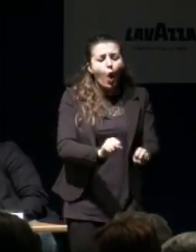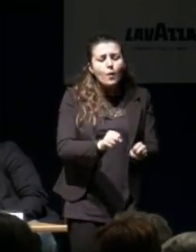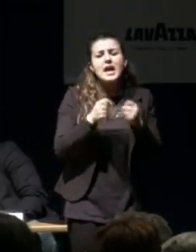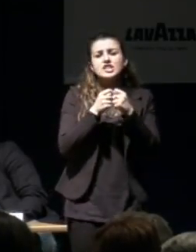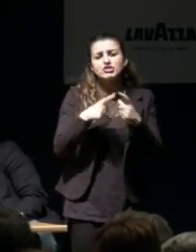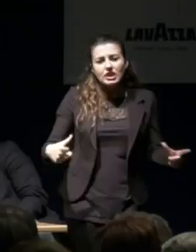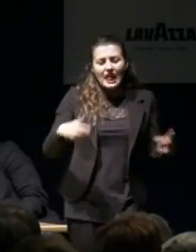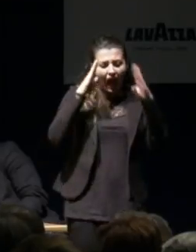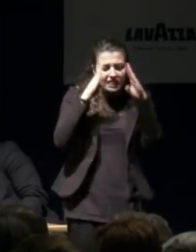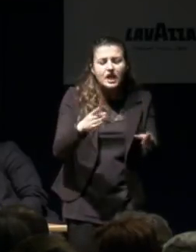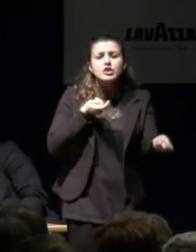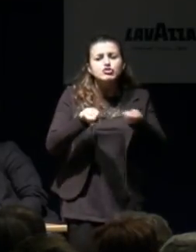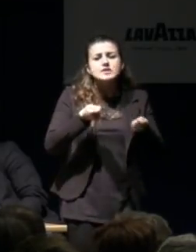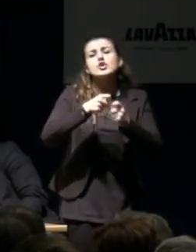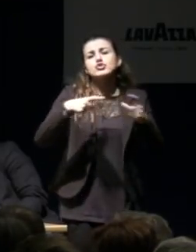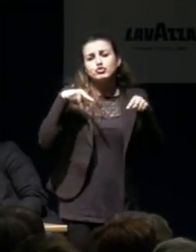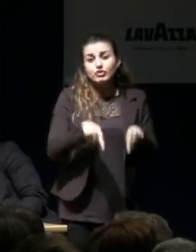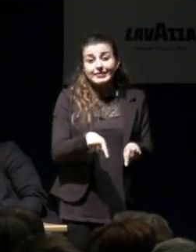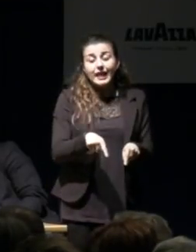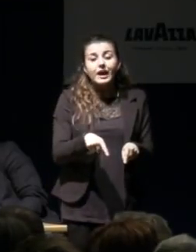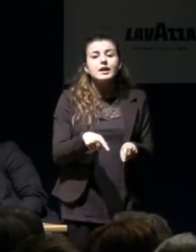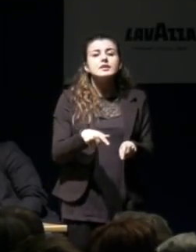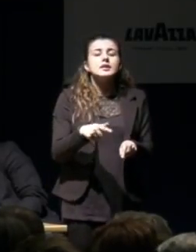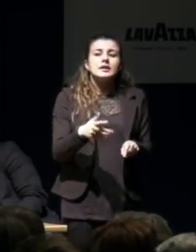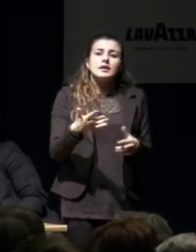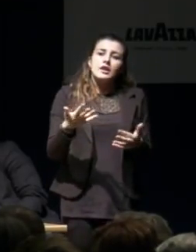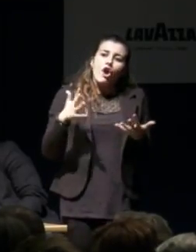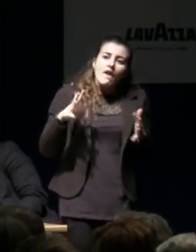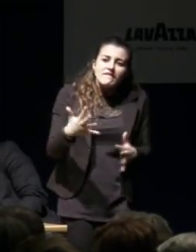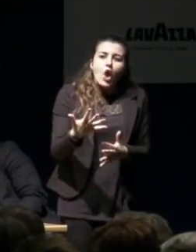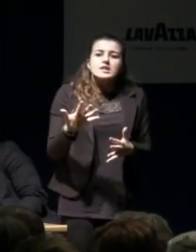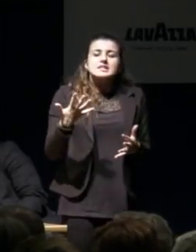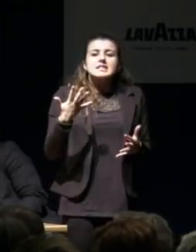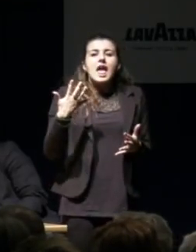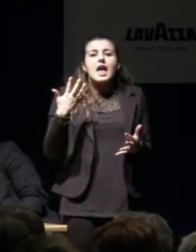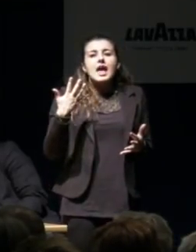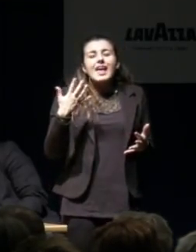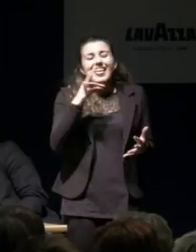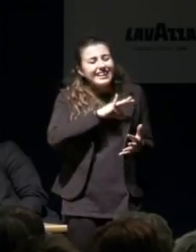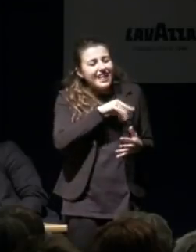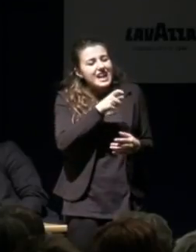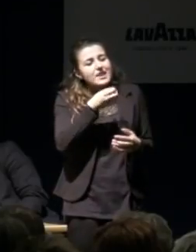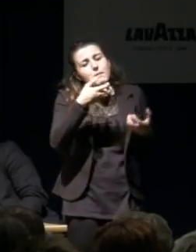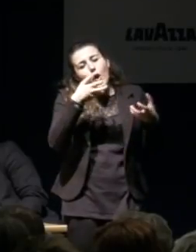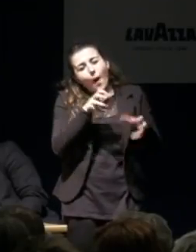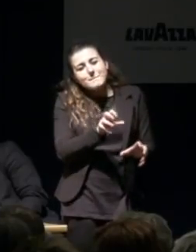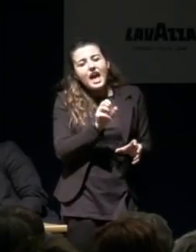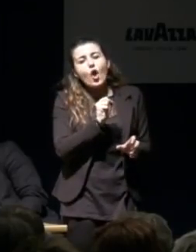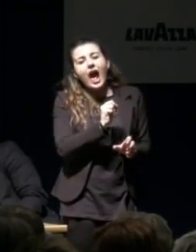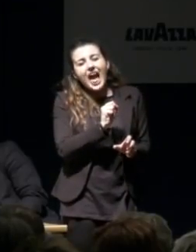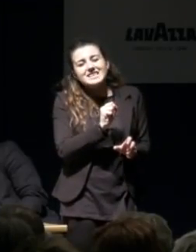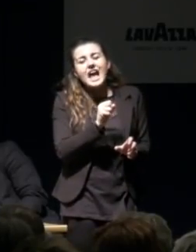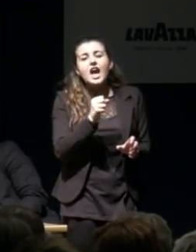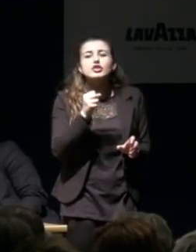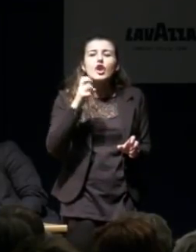della gestione della città forse la cosa che gli interessava di meno e mentre nello straniero